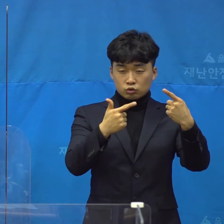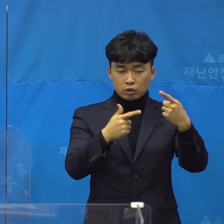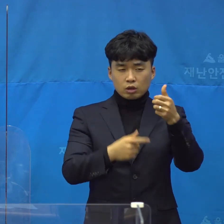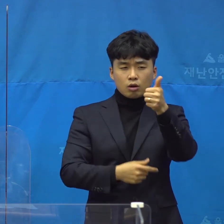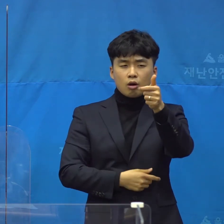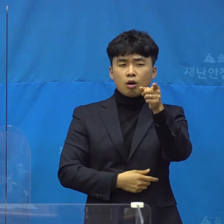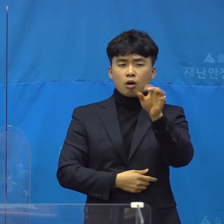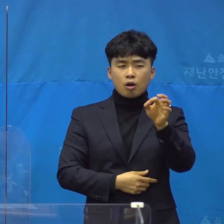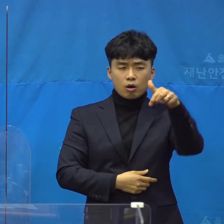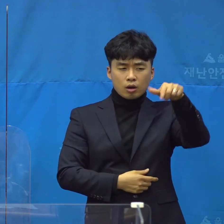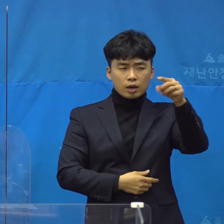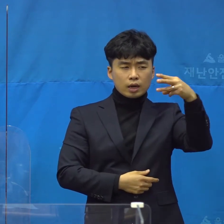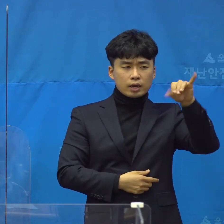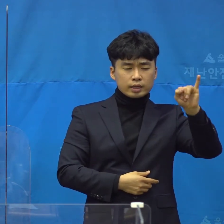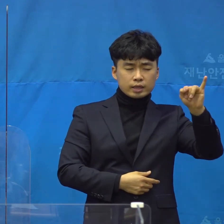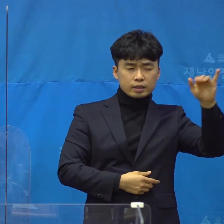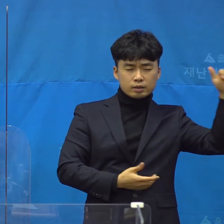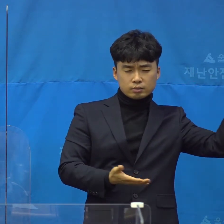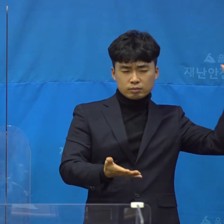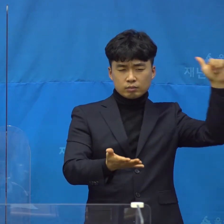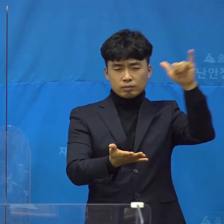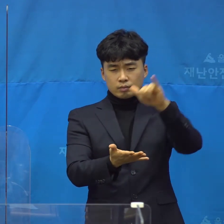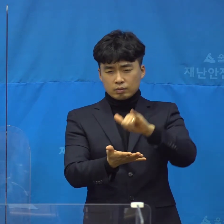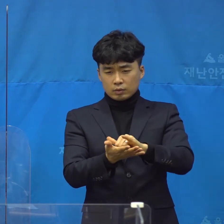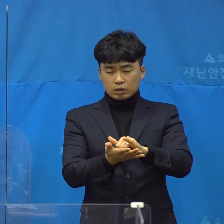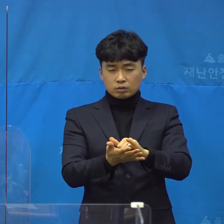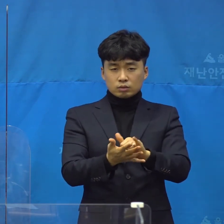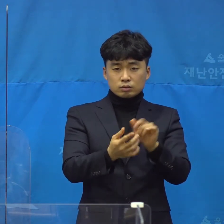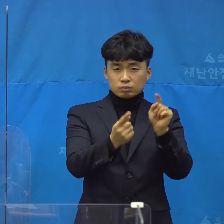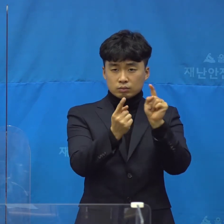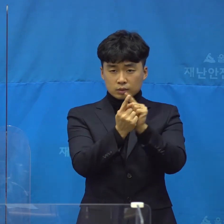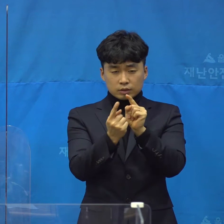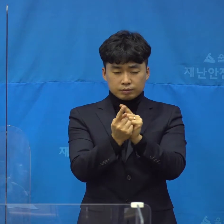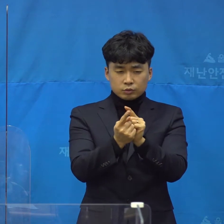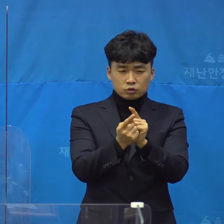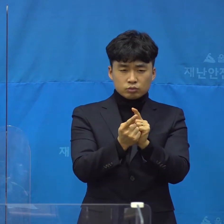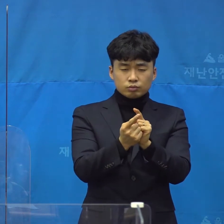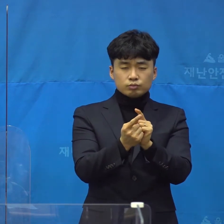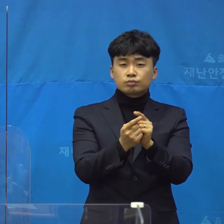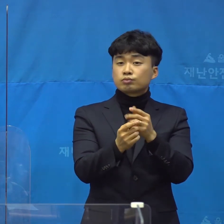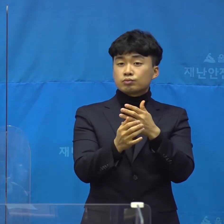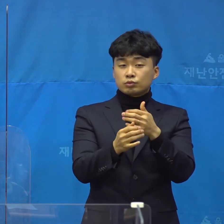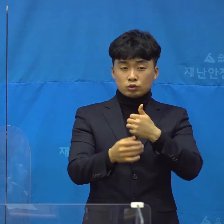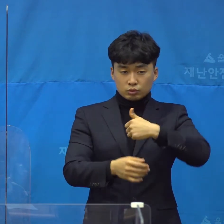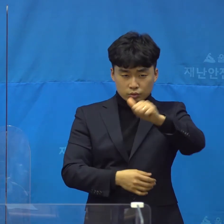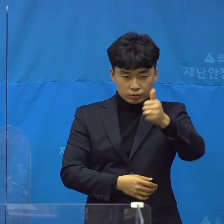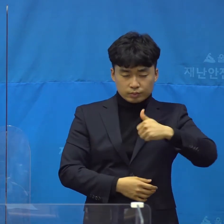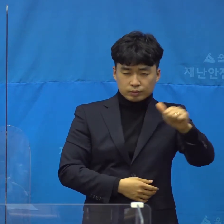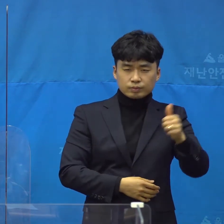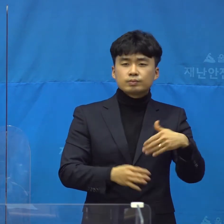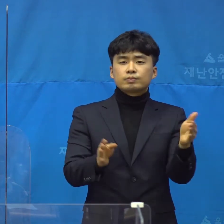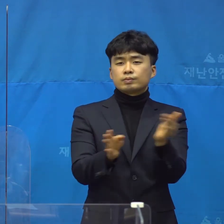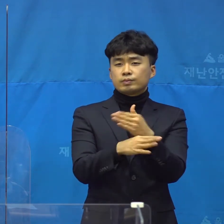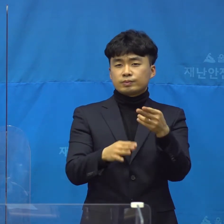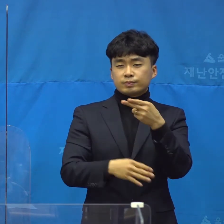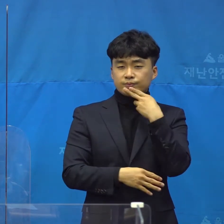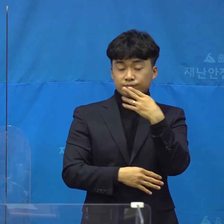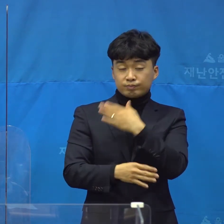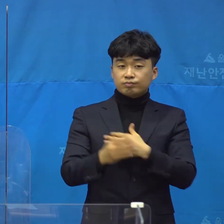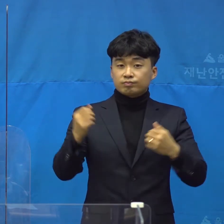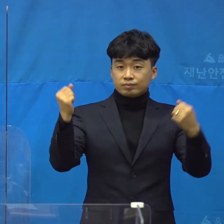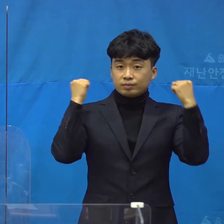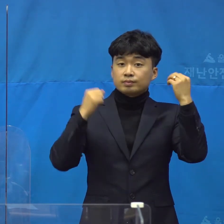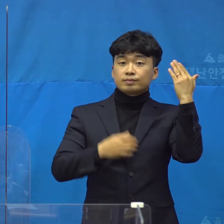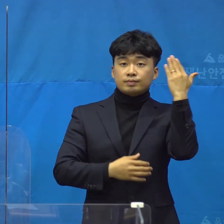헝가리에서 입국한 내국인입니다. 동거가족과 접촉자는 없습니다. 현재 건강상태는 양호합니다.